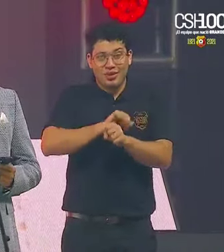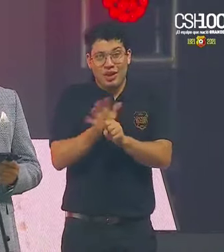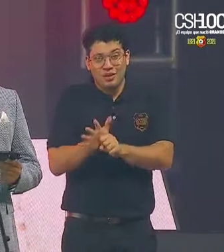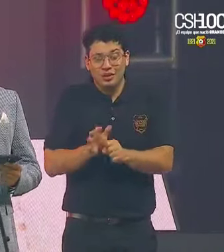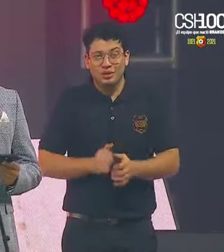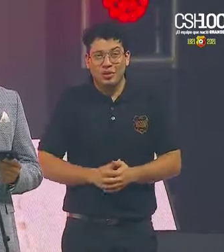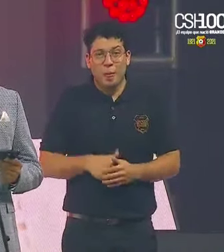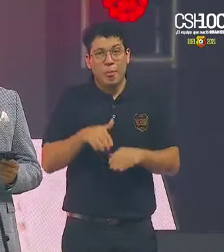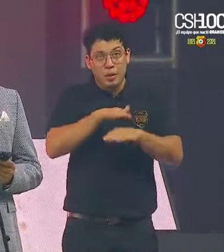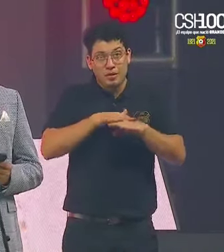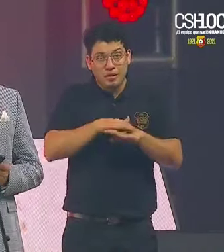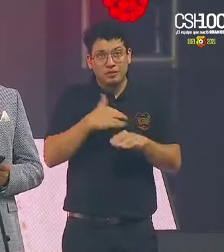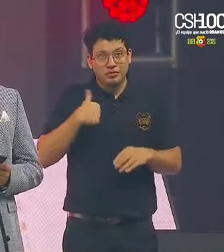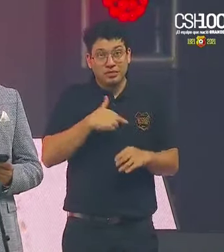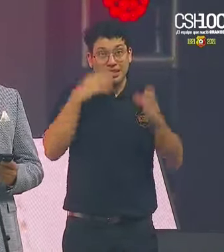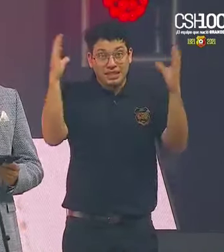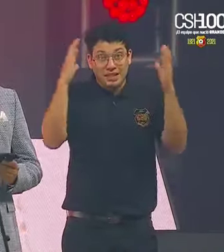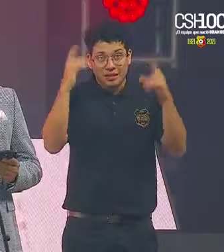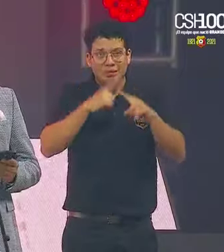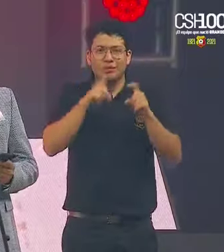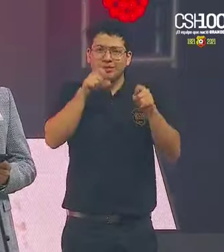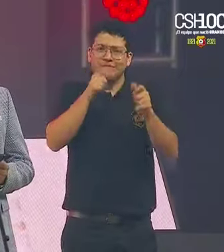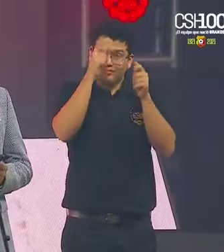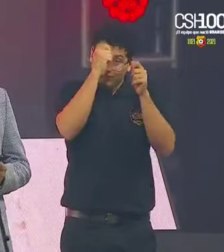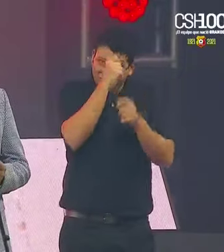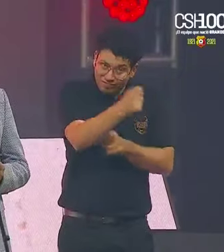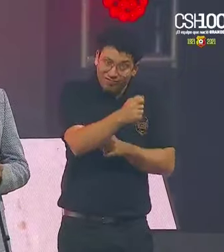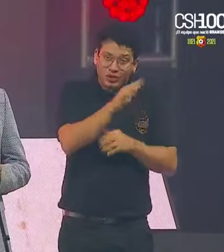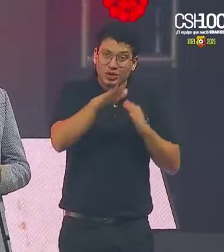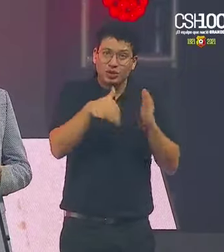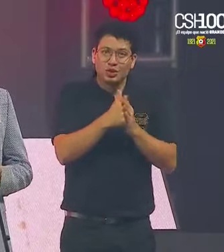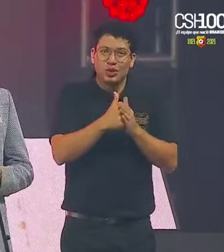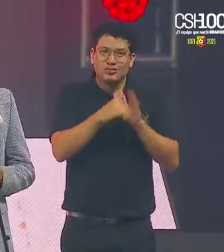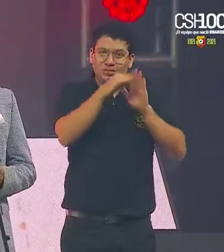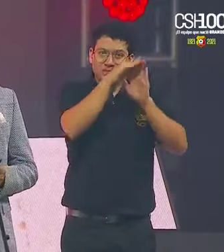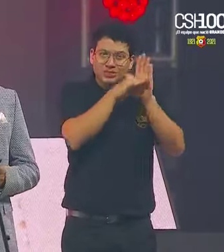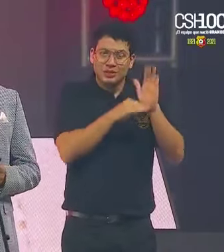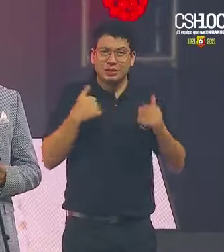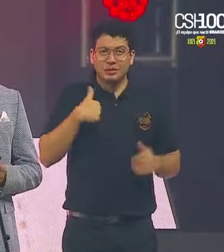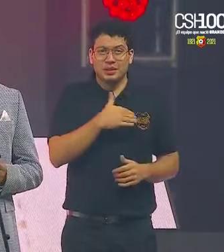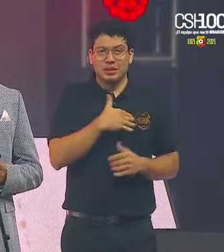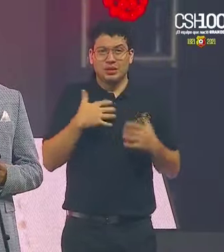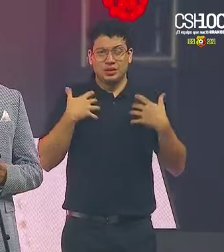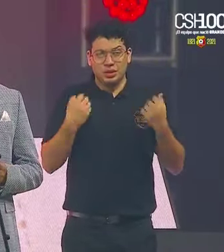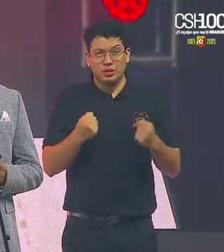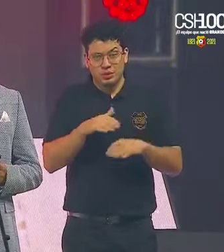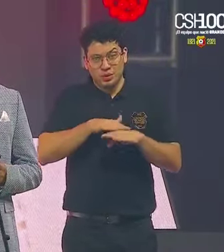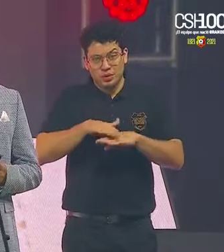pero acatando las órdenes sanitarias del Ministerio de Salud, por favor.